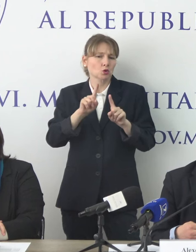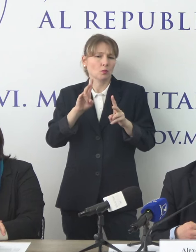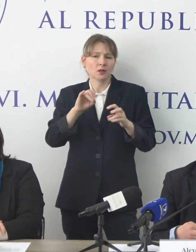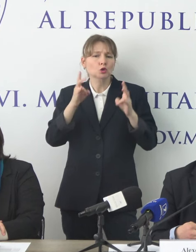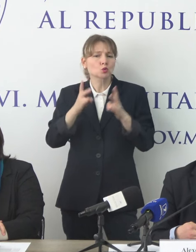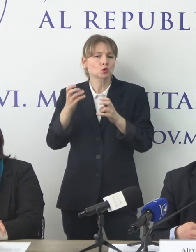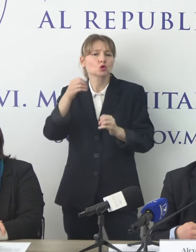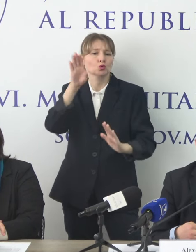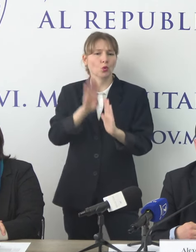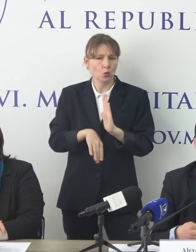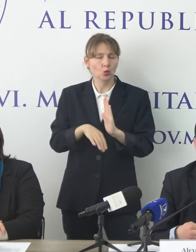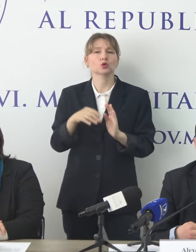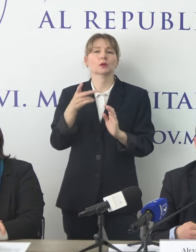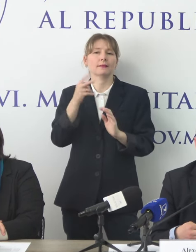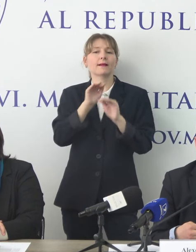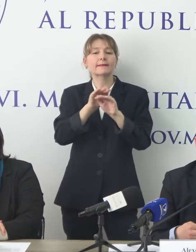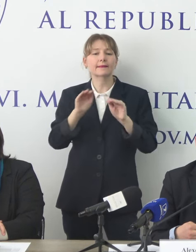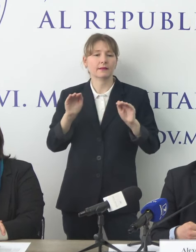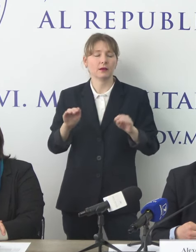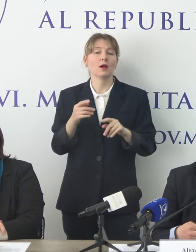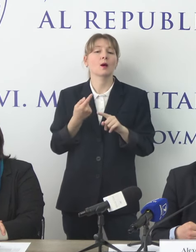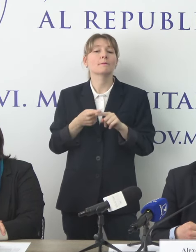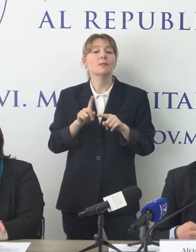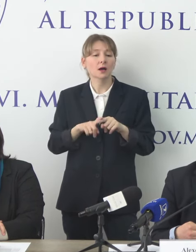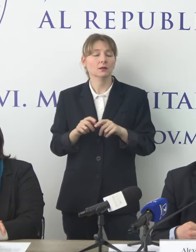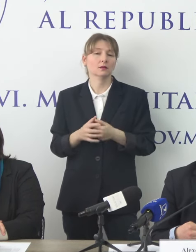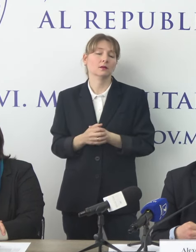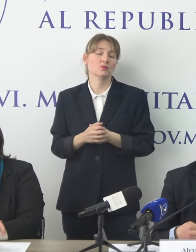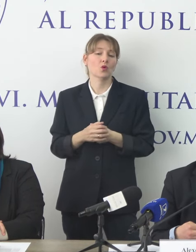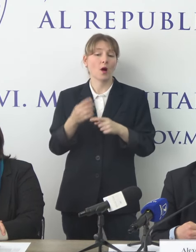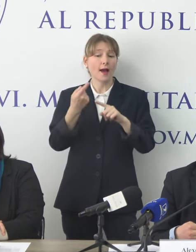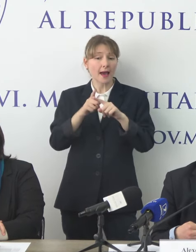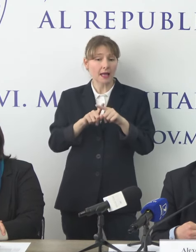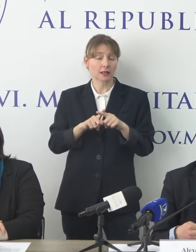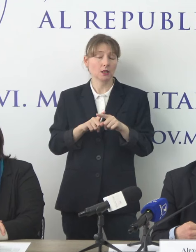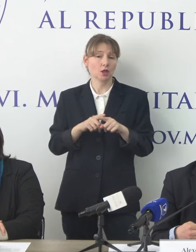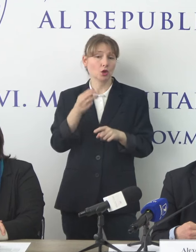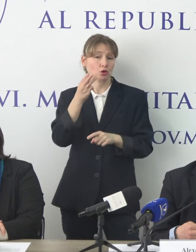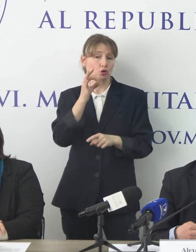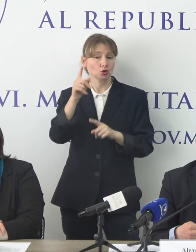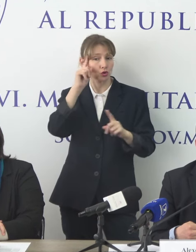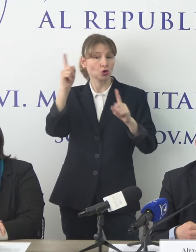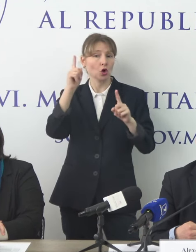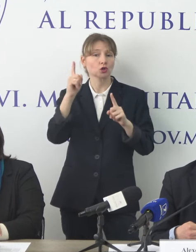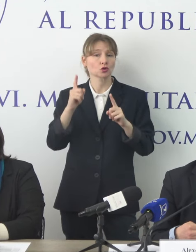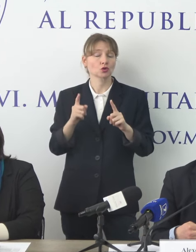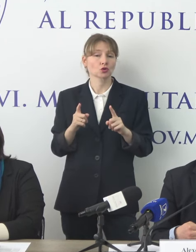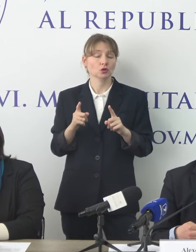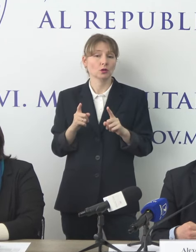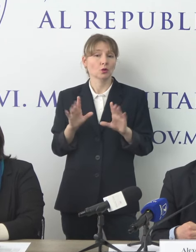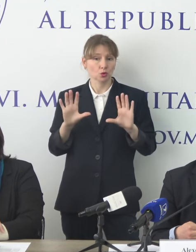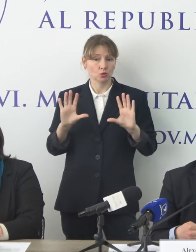stigmatizarea copiilor. Dar, iarăși, acest caz șocant a fost ca un hârtie de